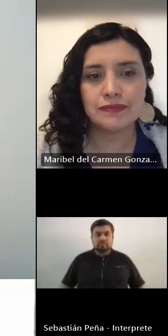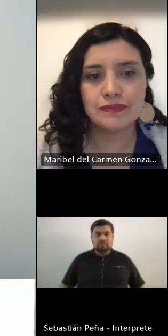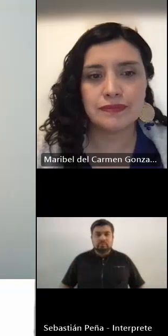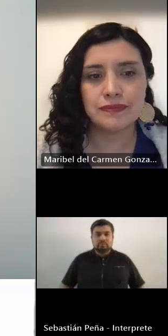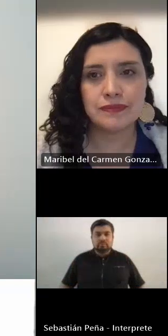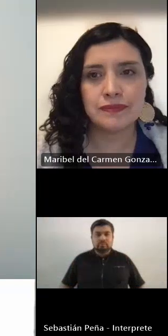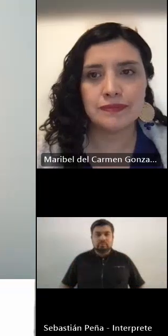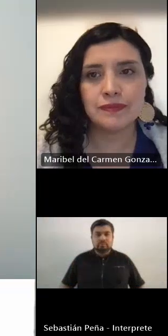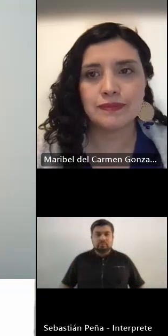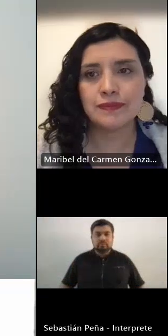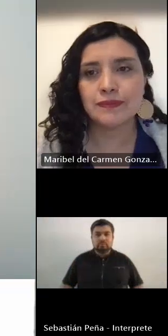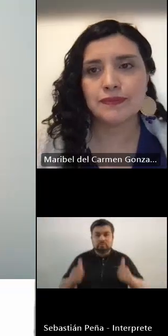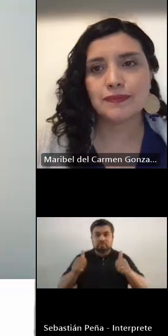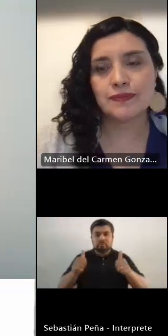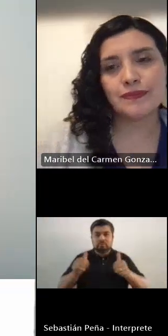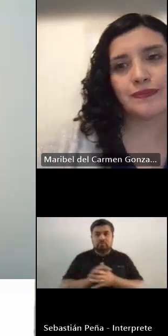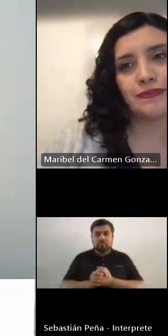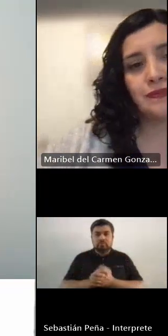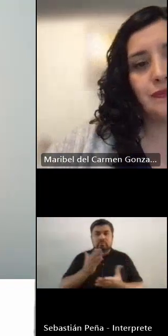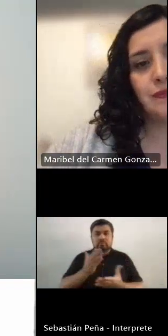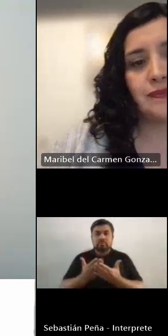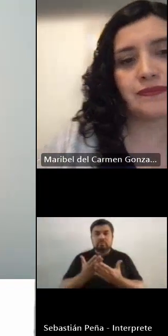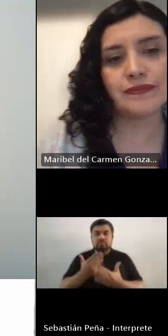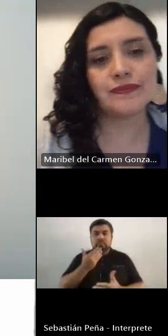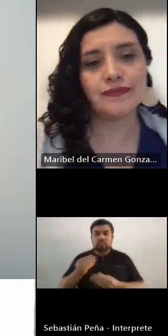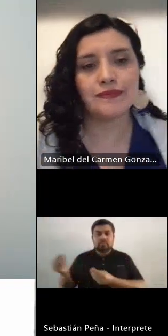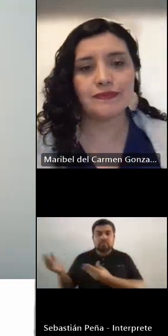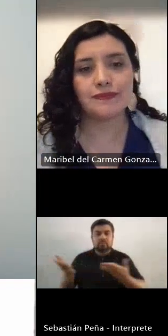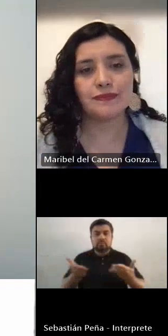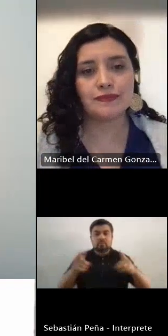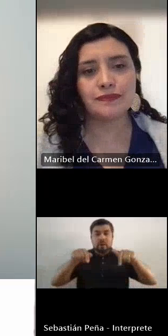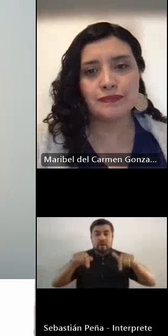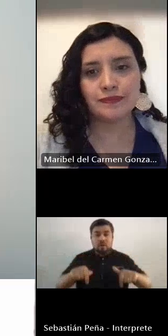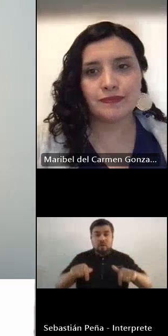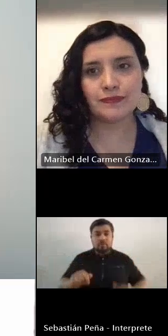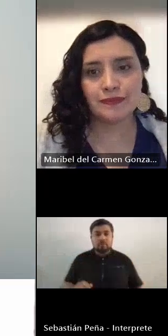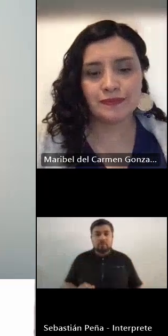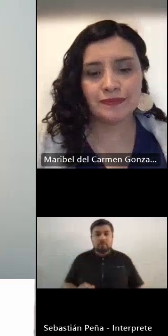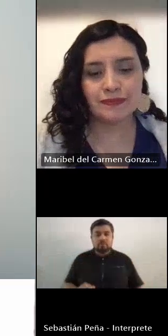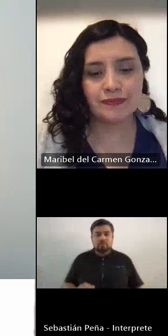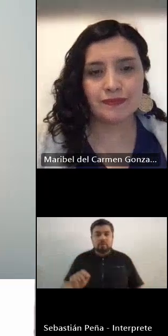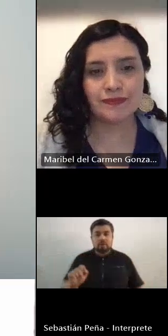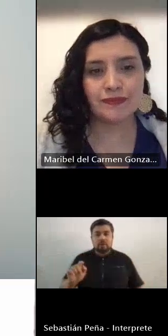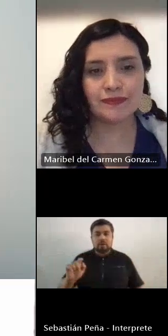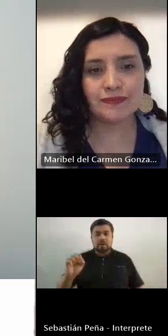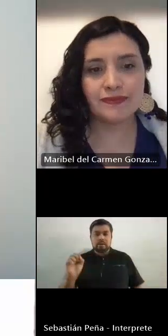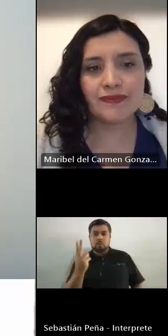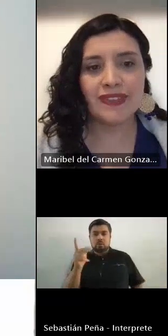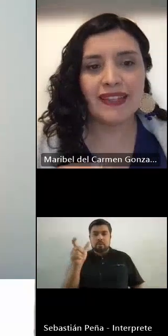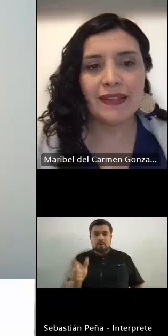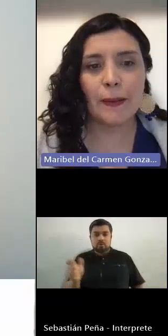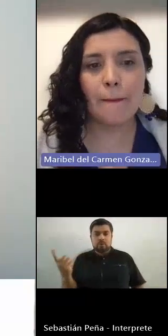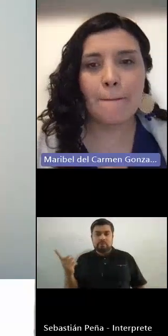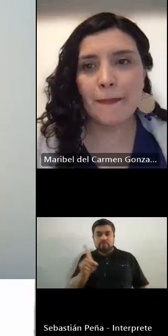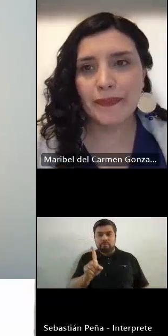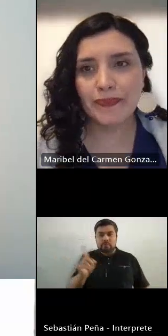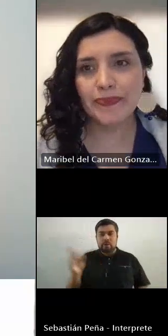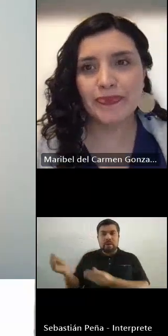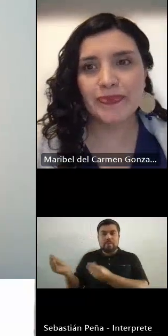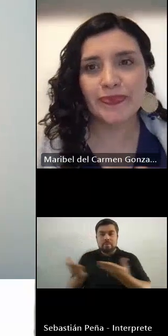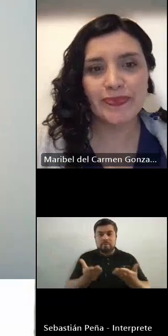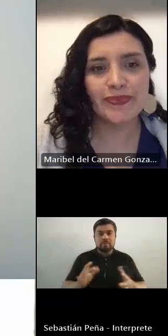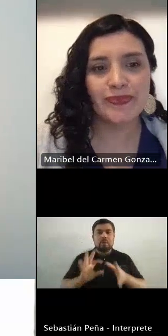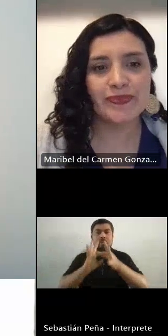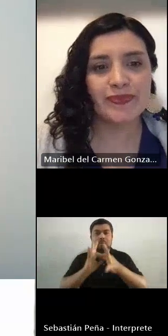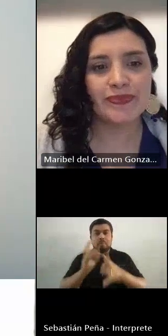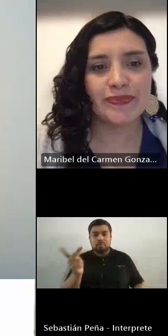Y aprovechamos de invitar también a nuestra siguiente invitada, valga la redundancia. Muchas gracias, Fran. Muchas